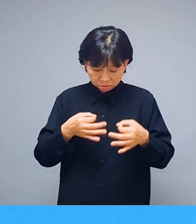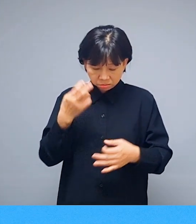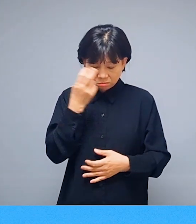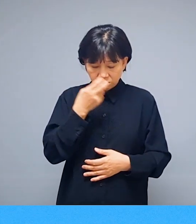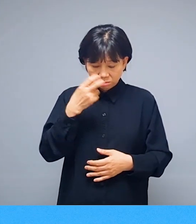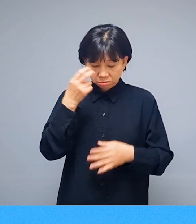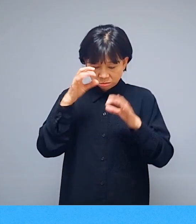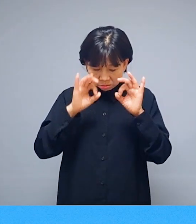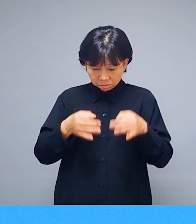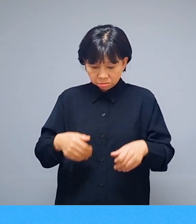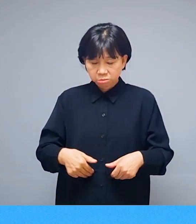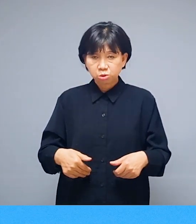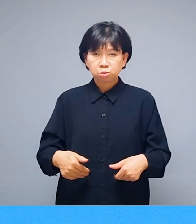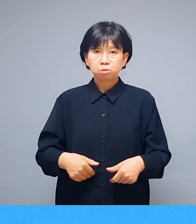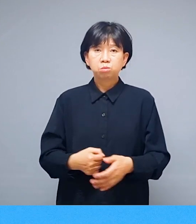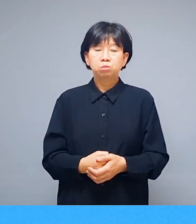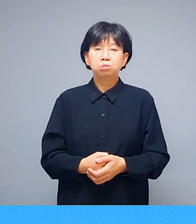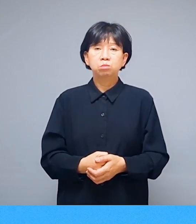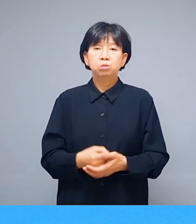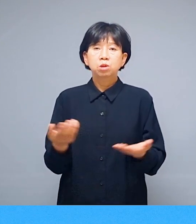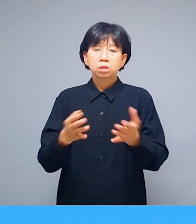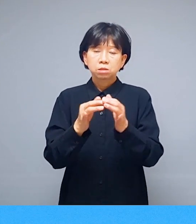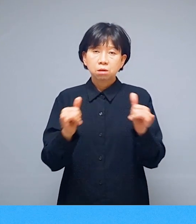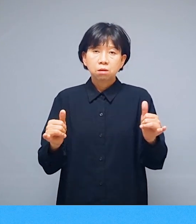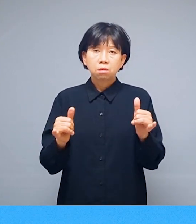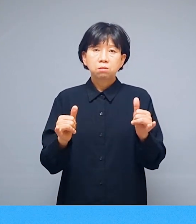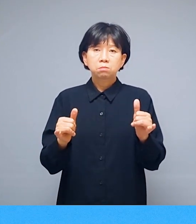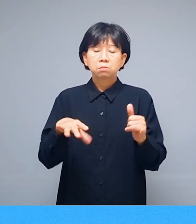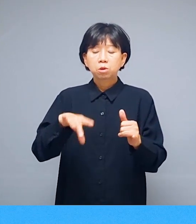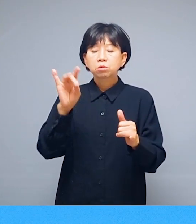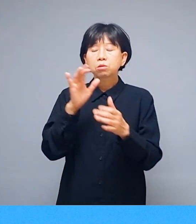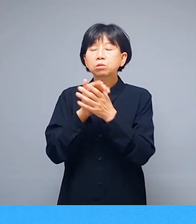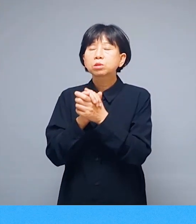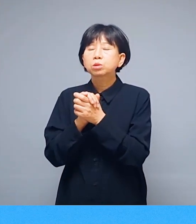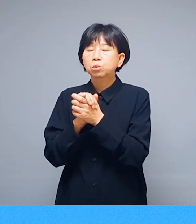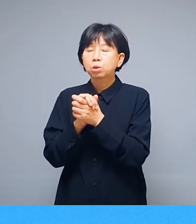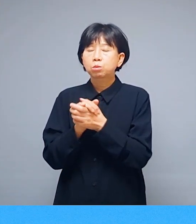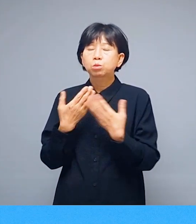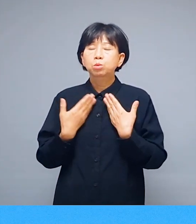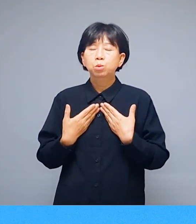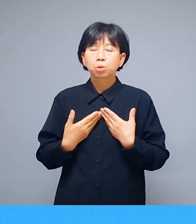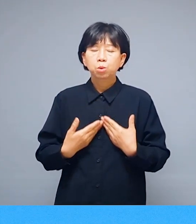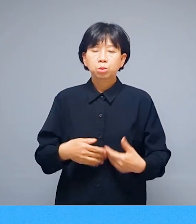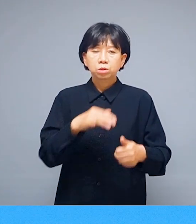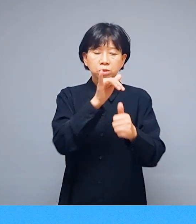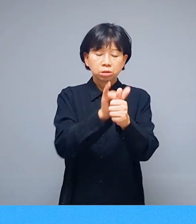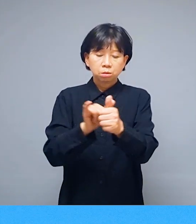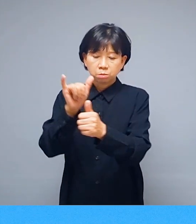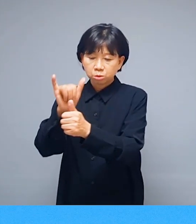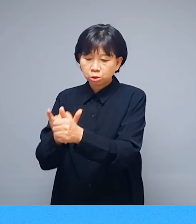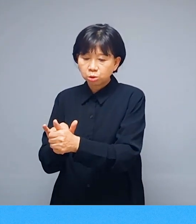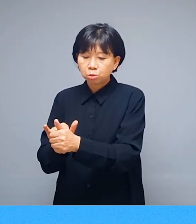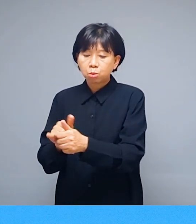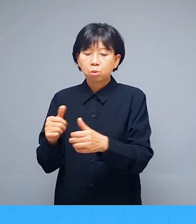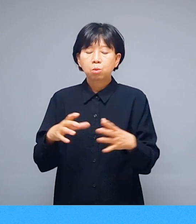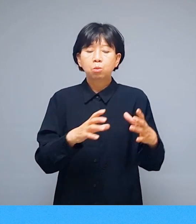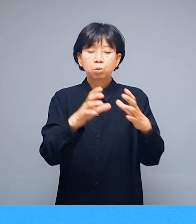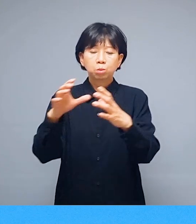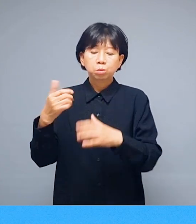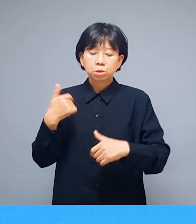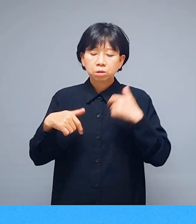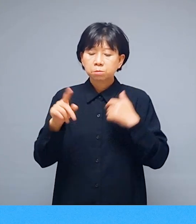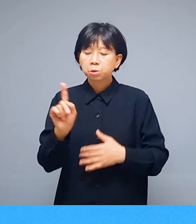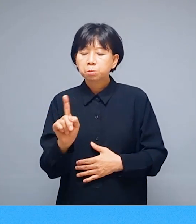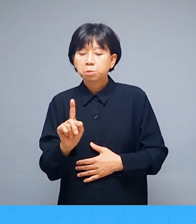돌아봐야만 할 것입니다. 직분자는요, 먼저 기도하고 조용히 섬기며 공동체의